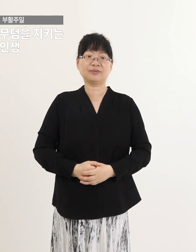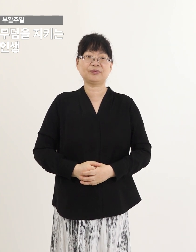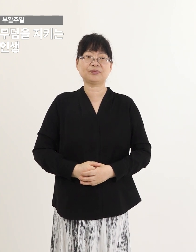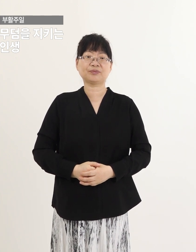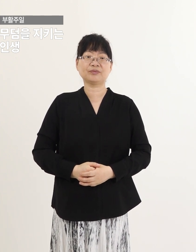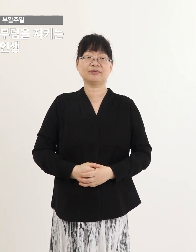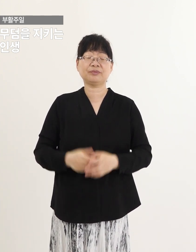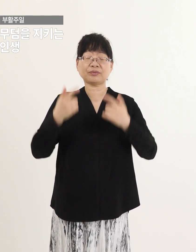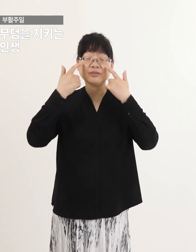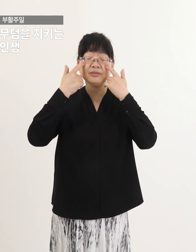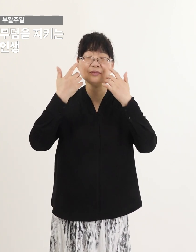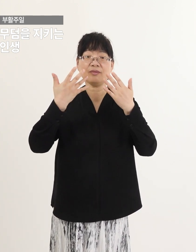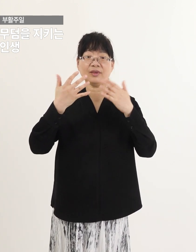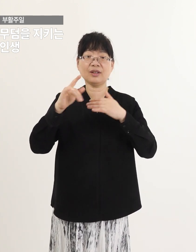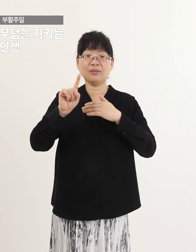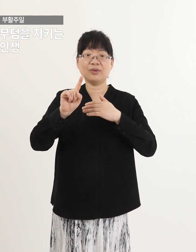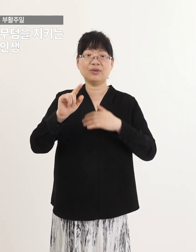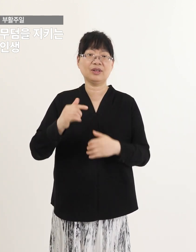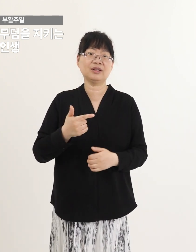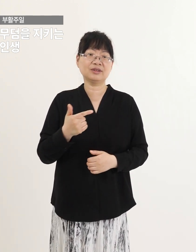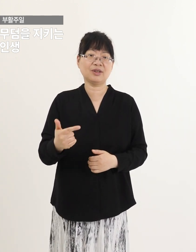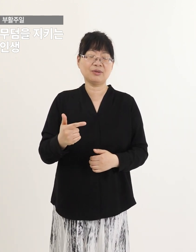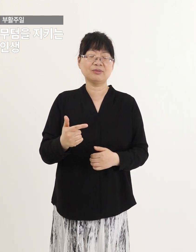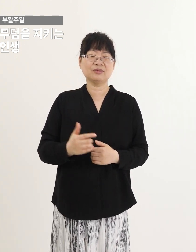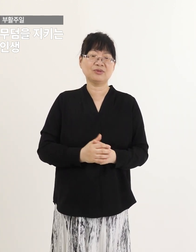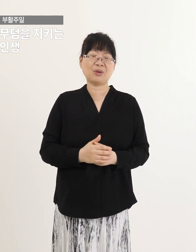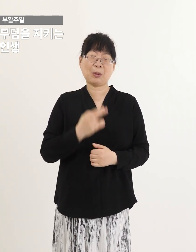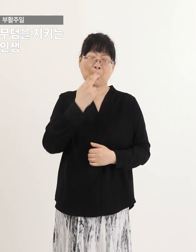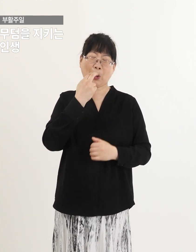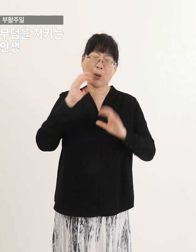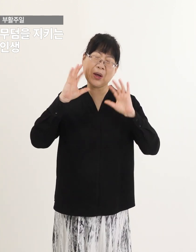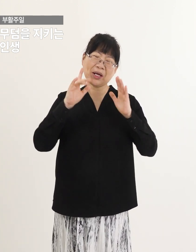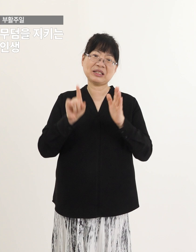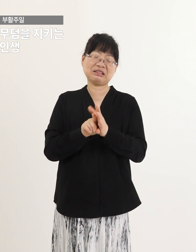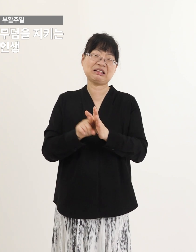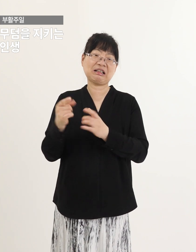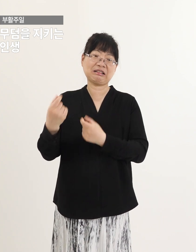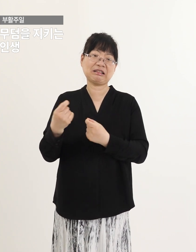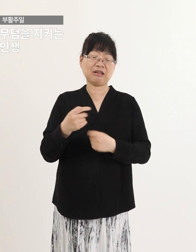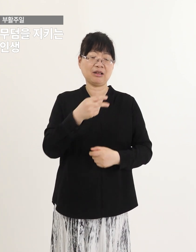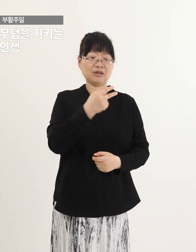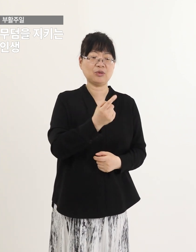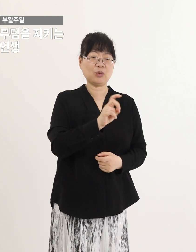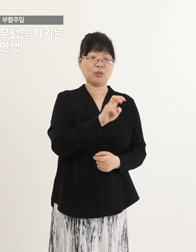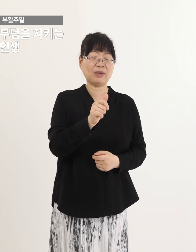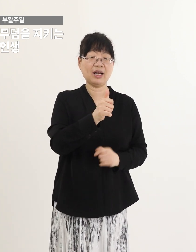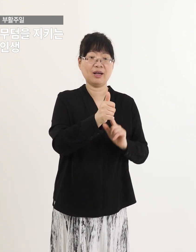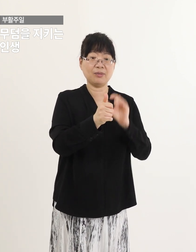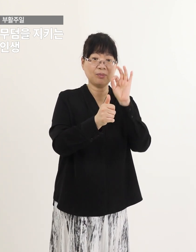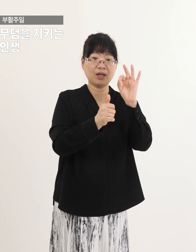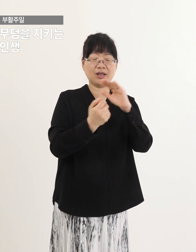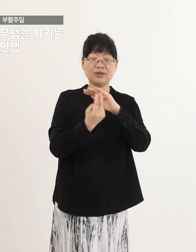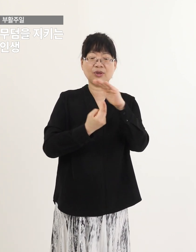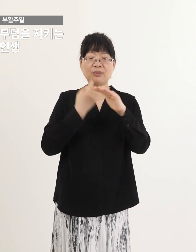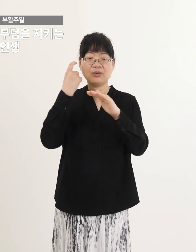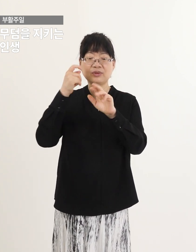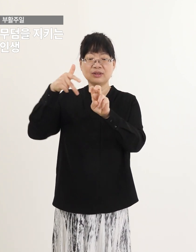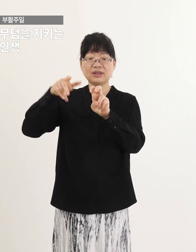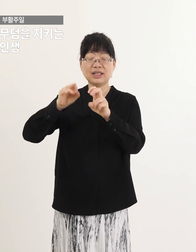그러나 어쨌든 분명한 것은 아직도 너무 철딱서니가 없어요. 이 도마 같은 사람은 요한복음 20장에 보면